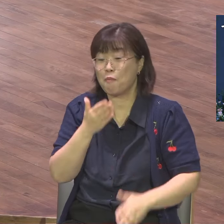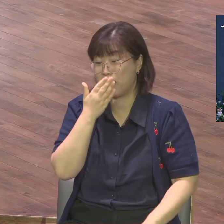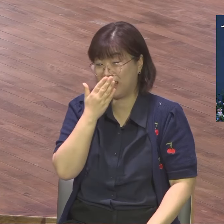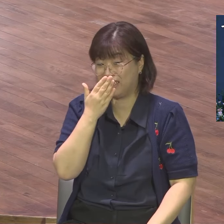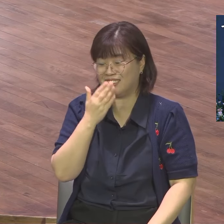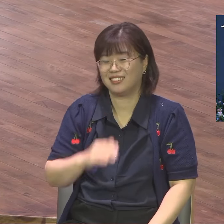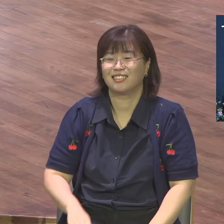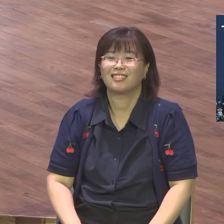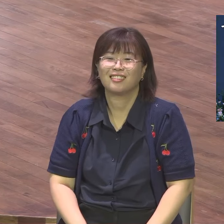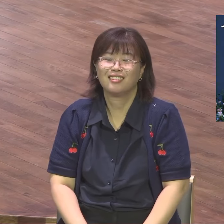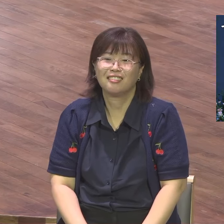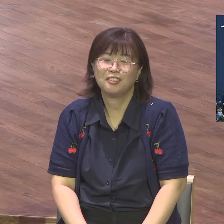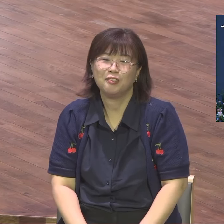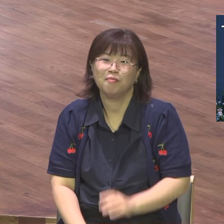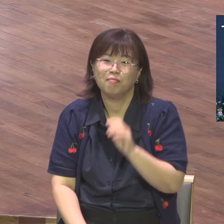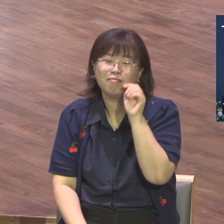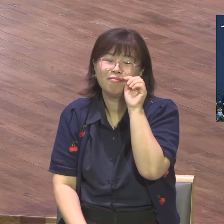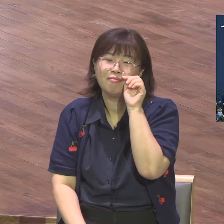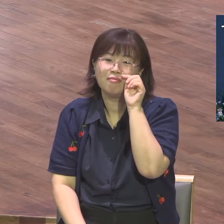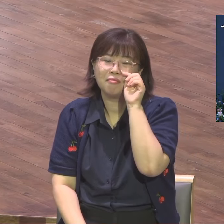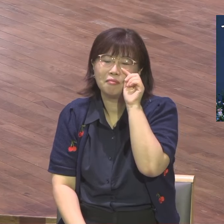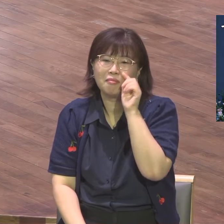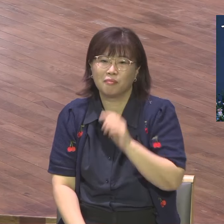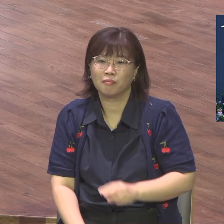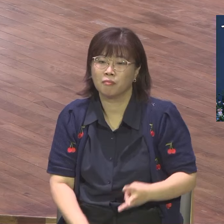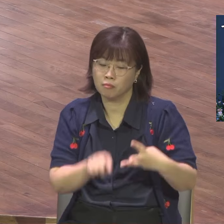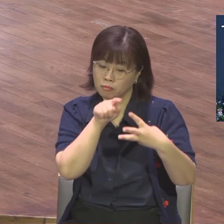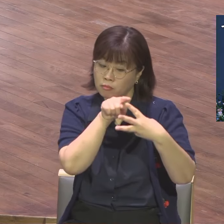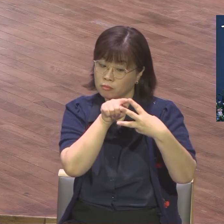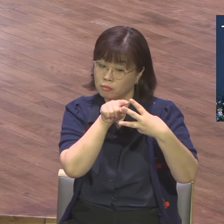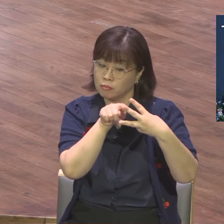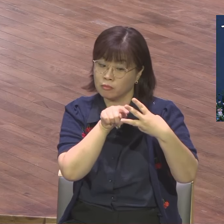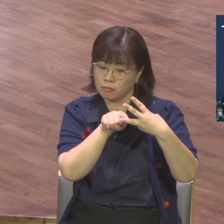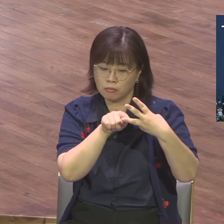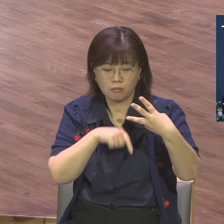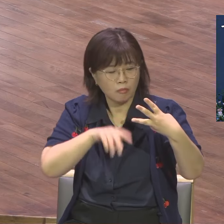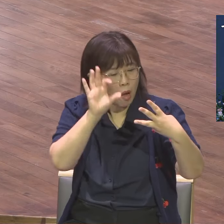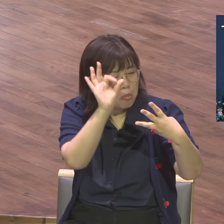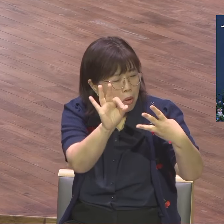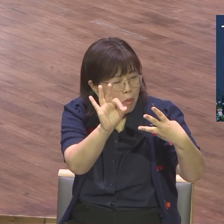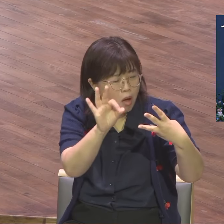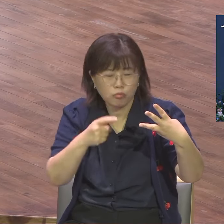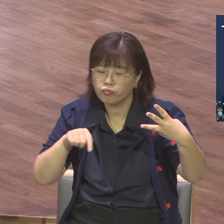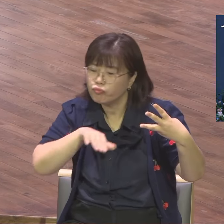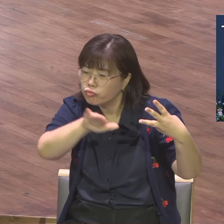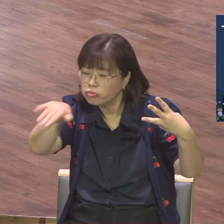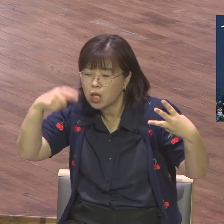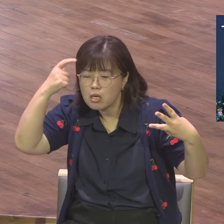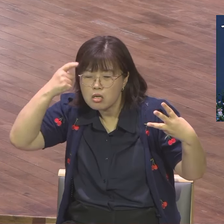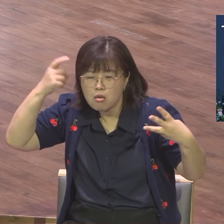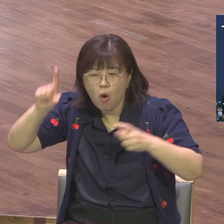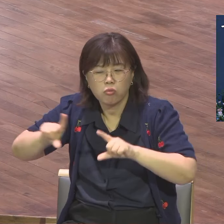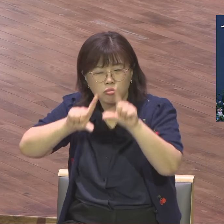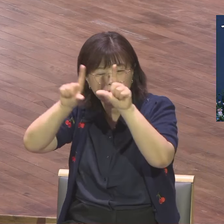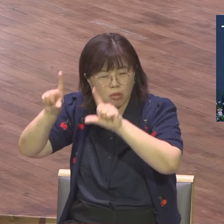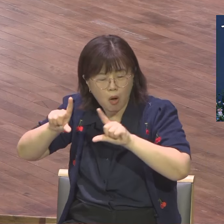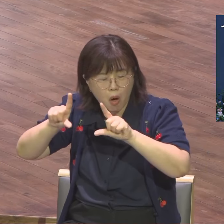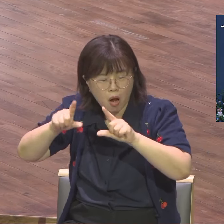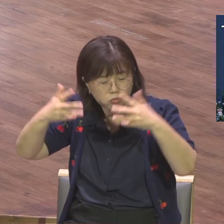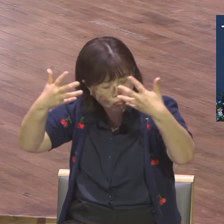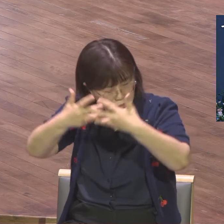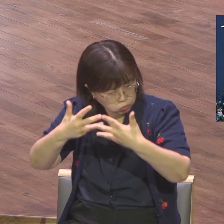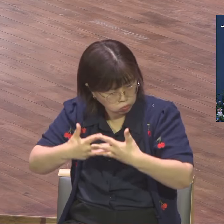이런 과정은요 우리의 영적 생활, 우리 영적 생활이 어떠해야 되는지 아주 잘 묘사하고 있어요.